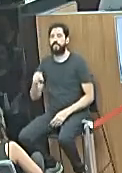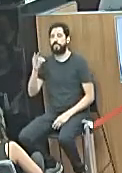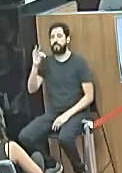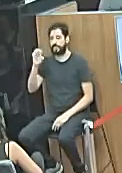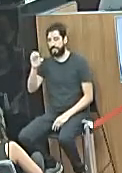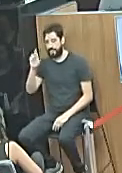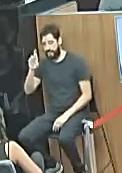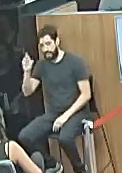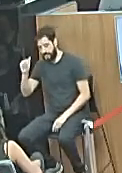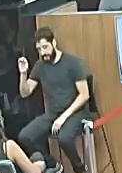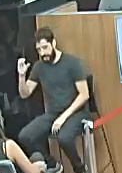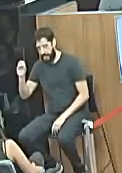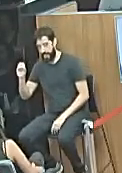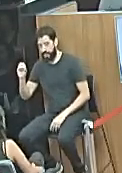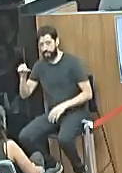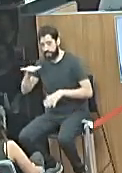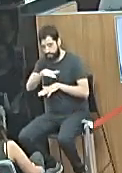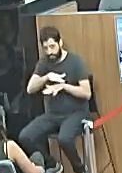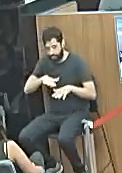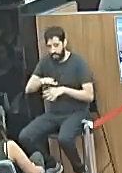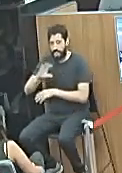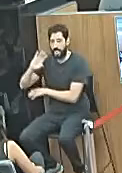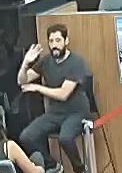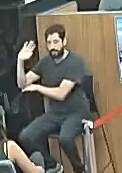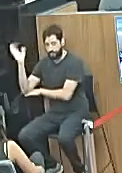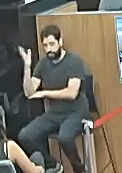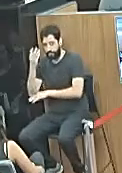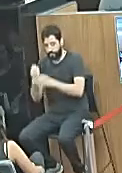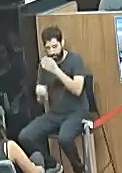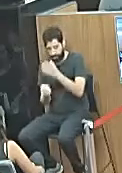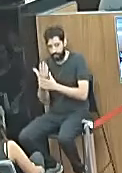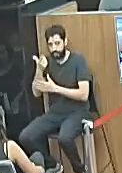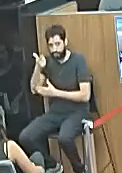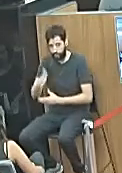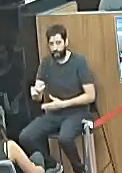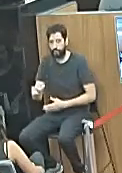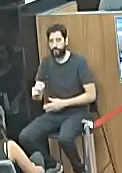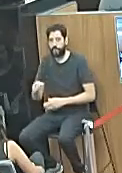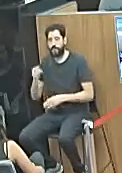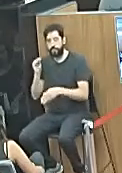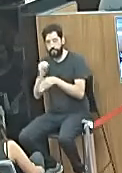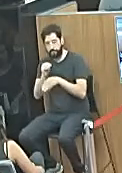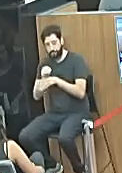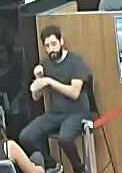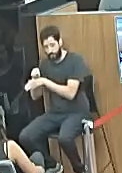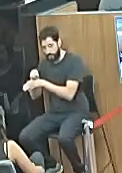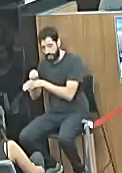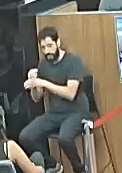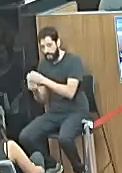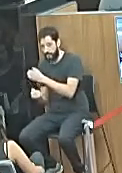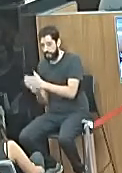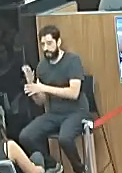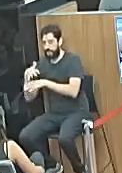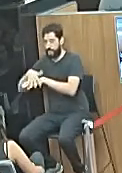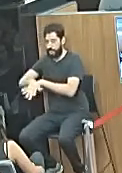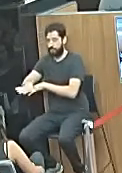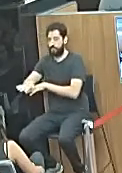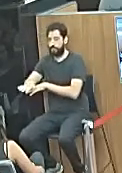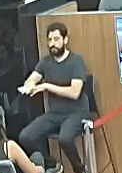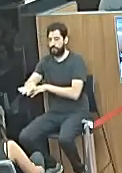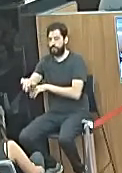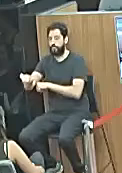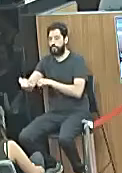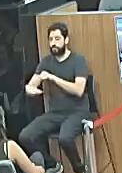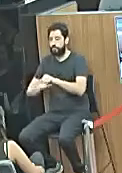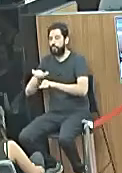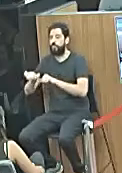bacias de contenção e reflorestamento com preservação das nascentes alterar